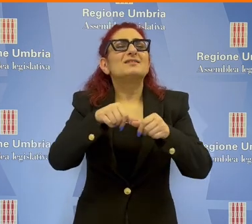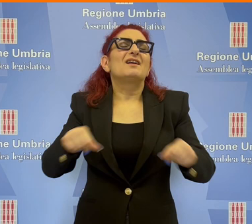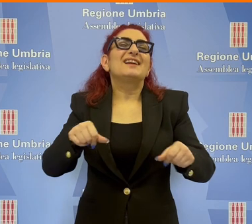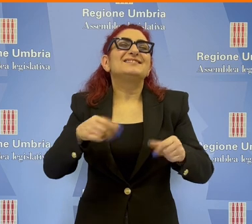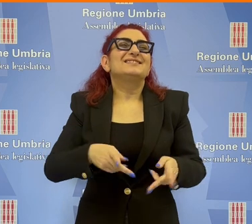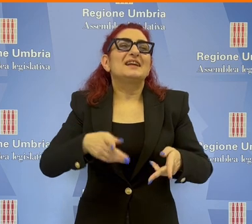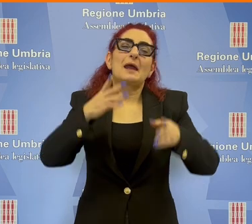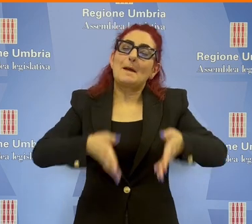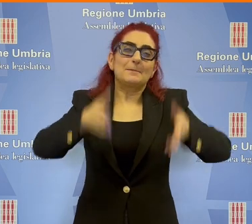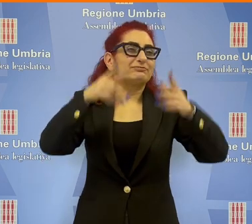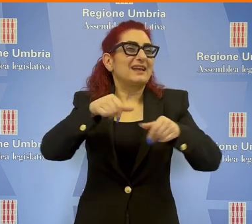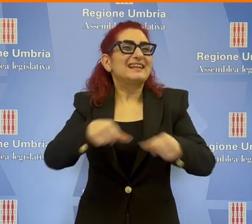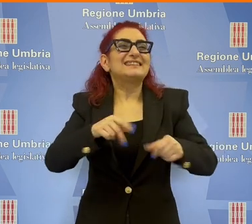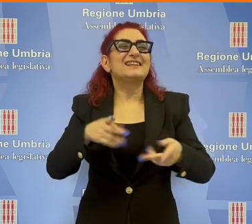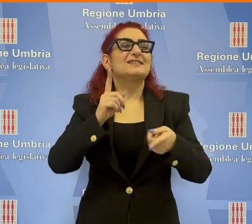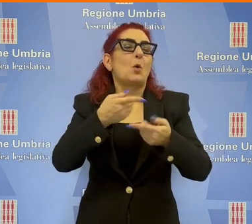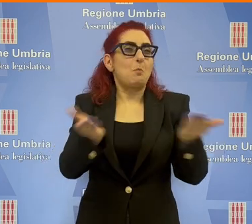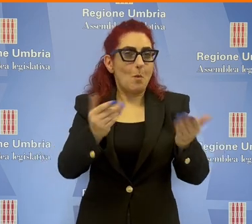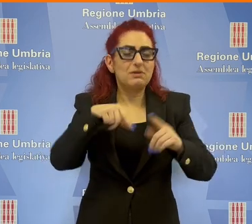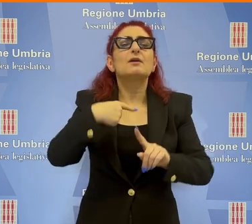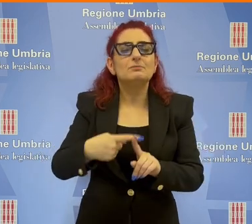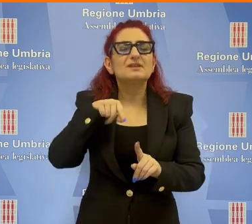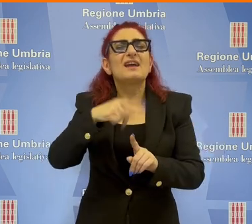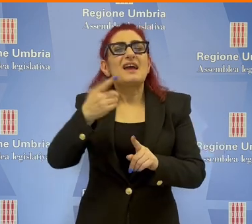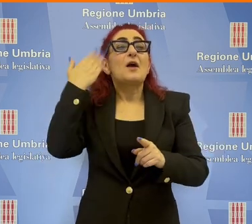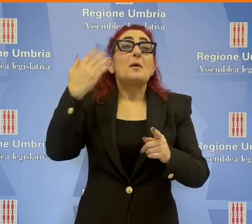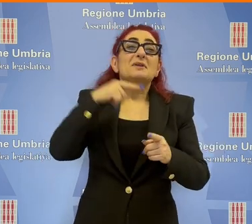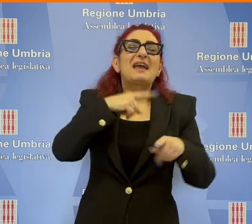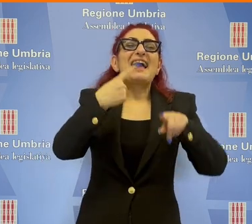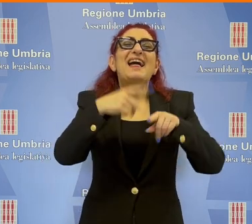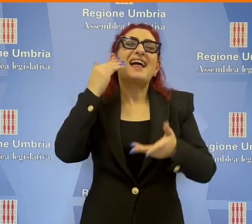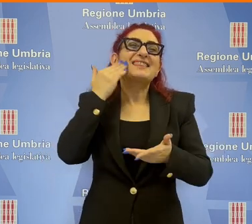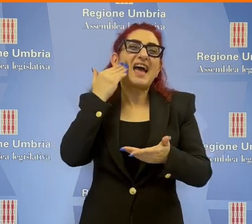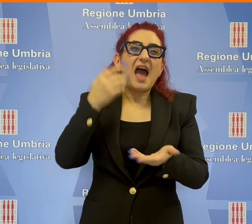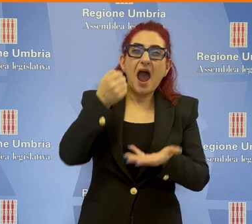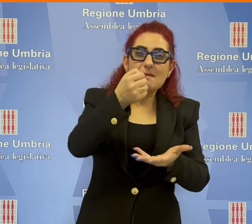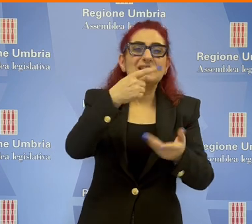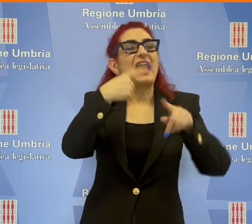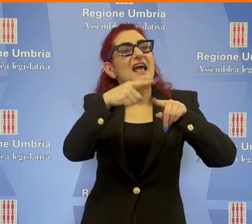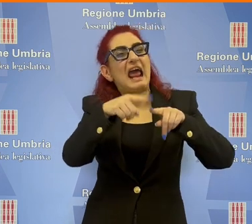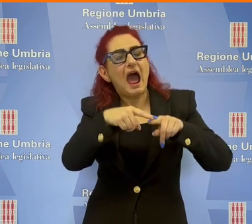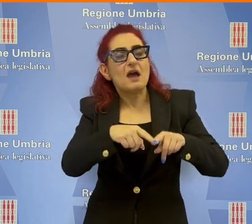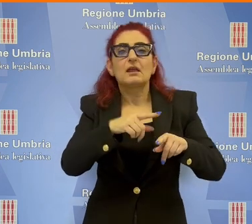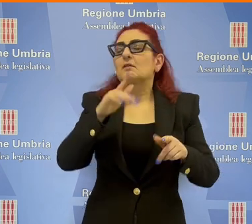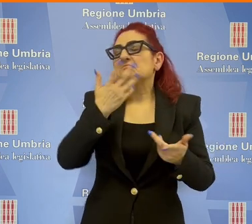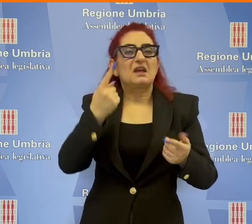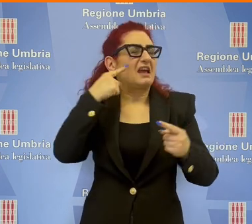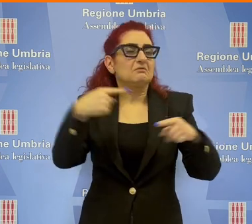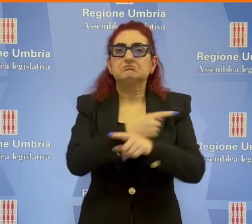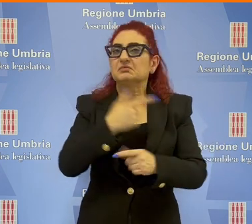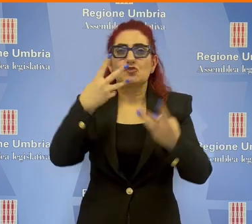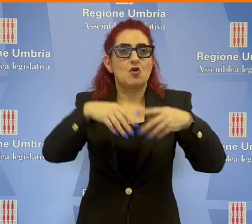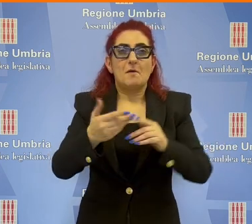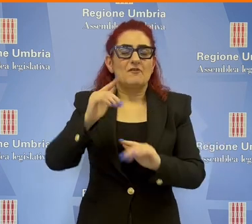andare incontro alle famiglie abbiamo previsto anche una rateizzazione dei debiti che in passato però non ha funzionato, andando a creare insolvenze